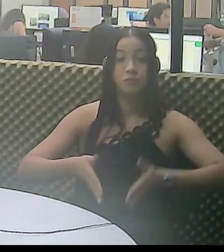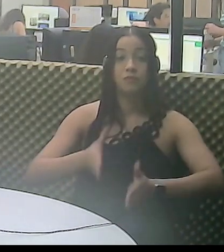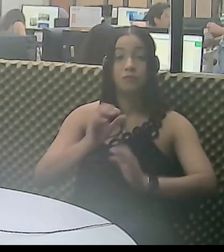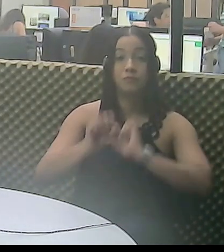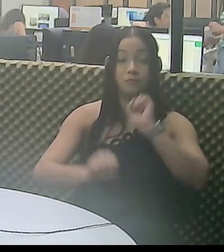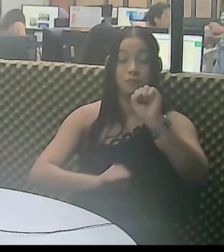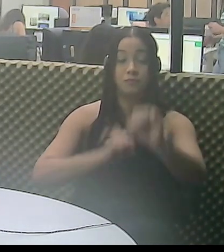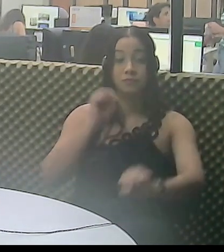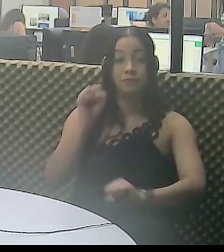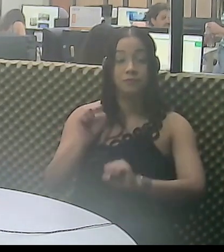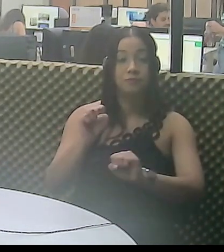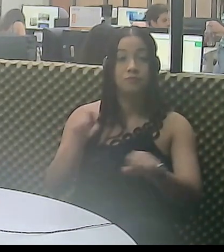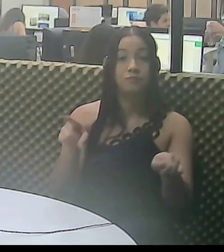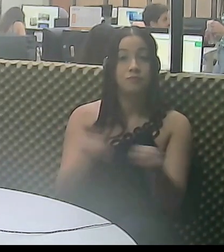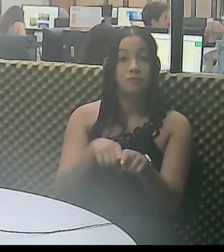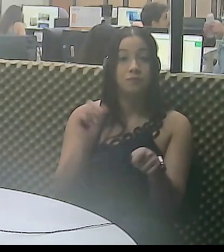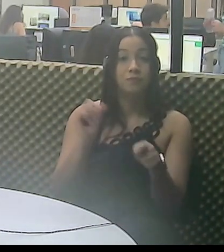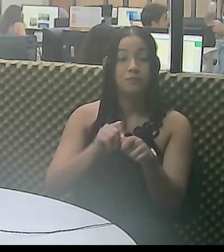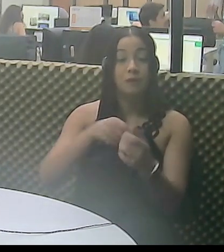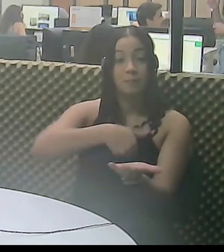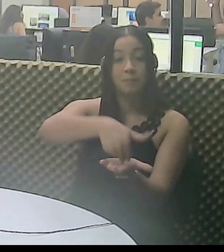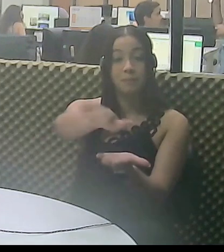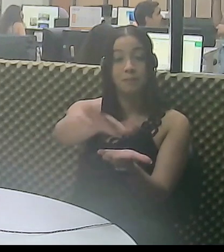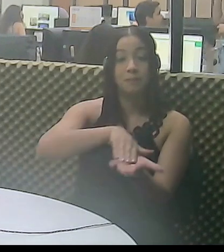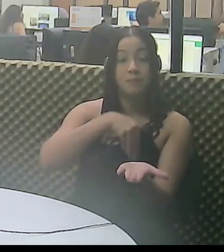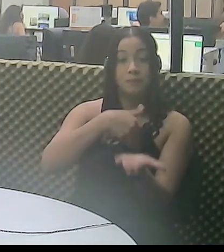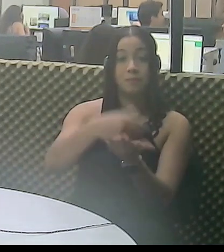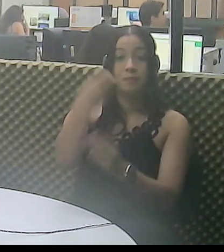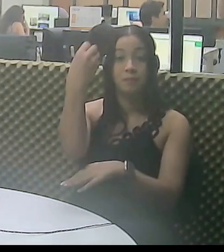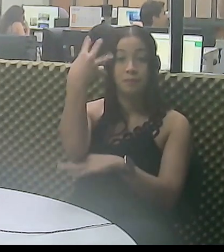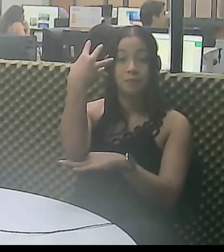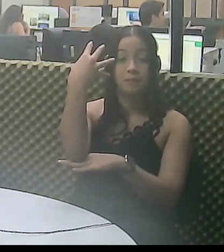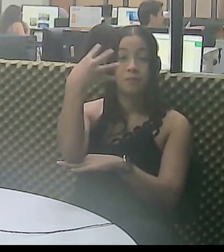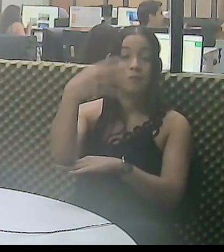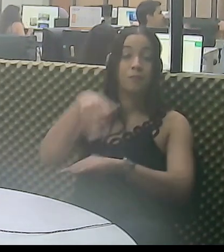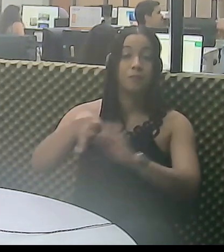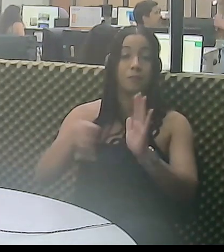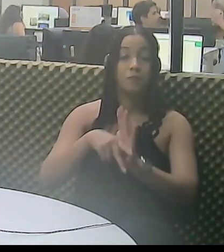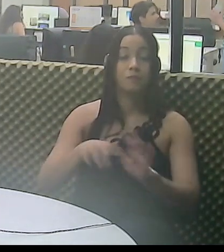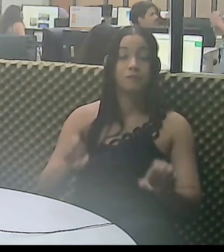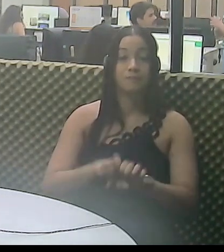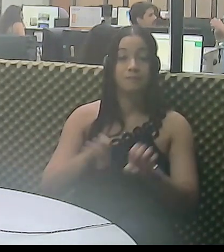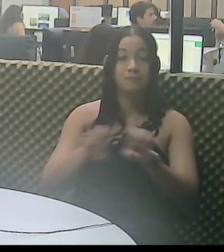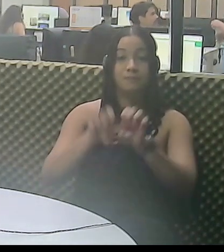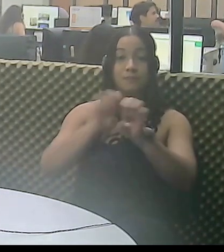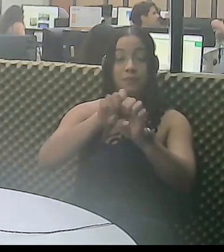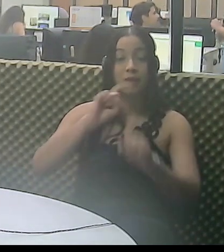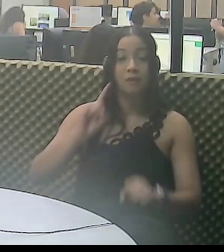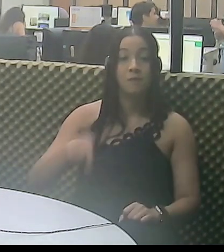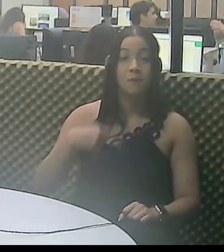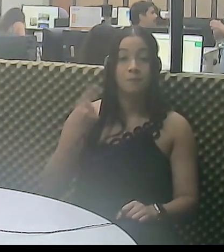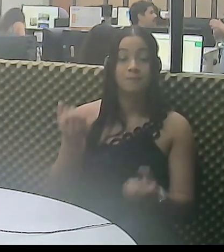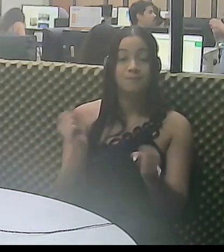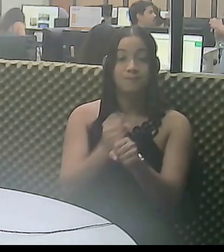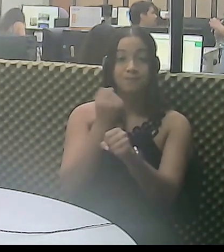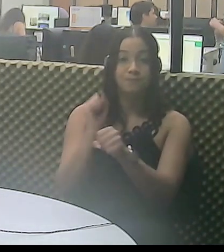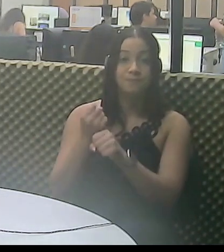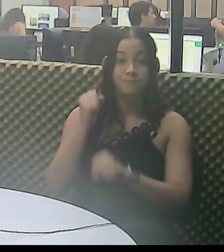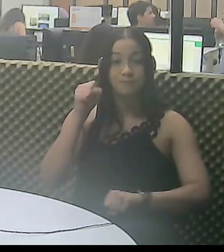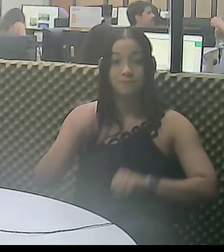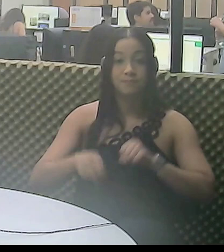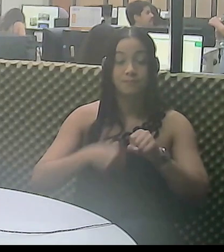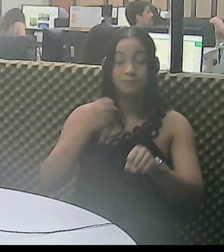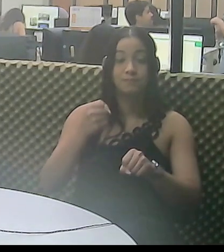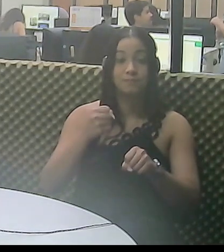para a ciclovia, será feita a sinalização vertical e horizontal da estrutura. Na sequência, será construída a ciclovia